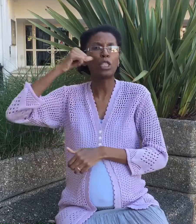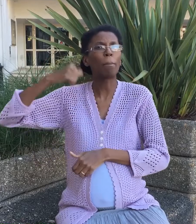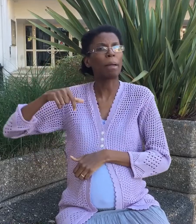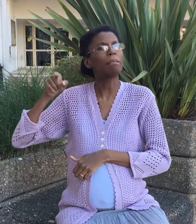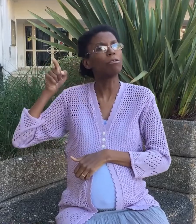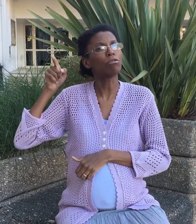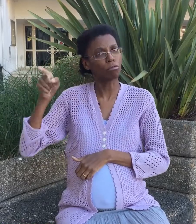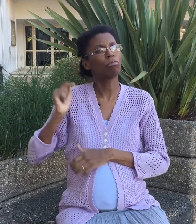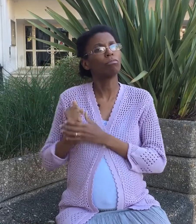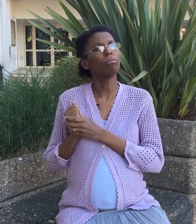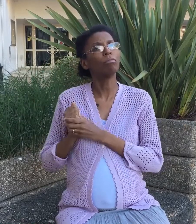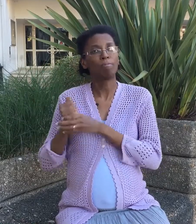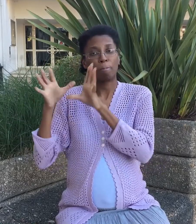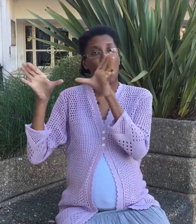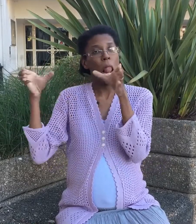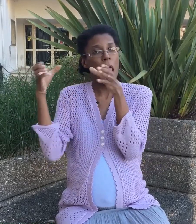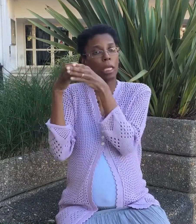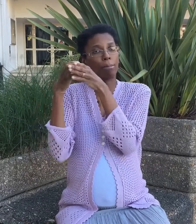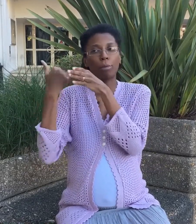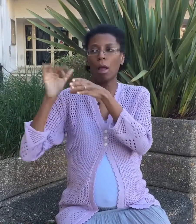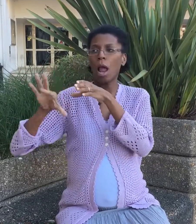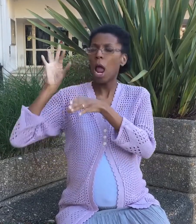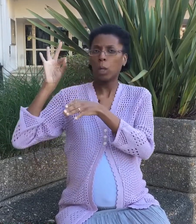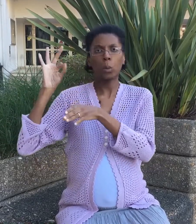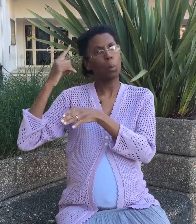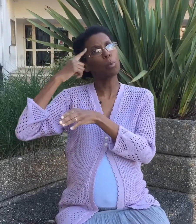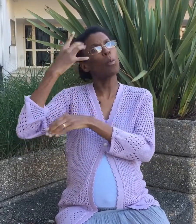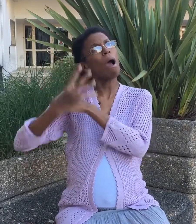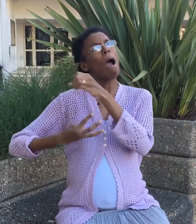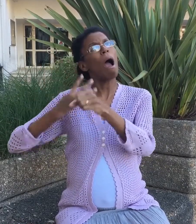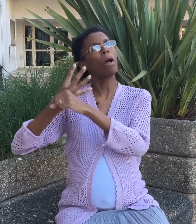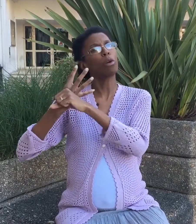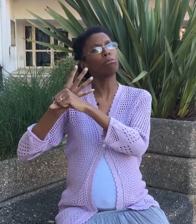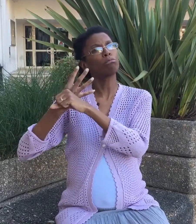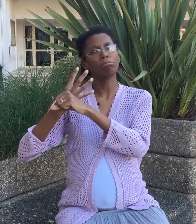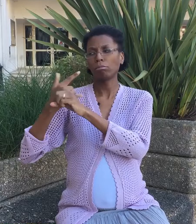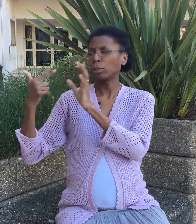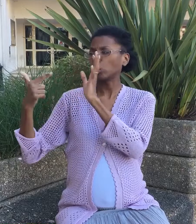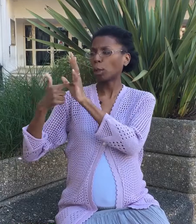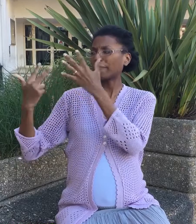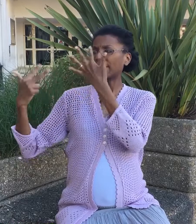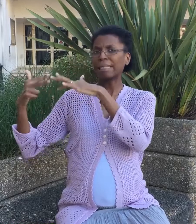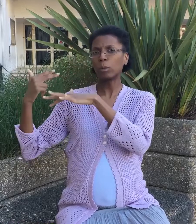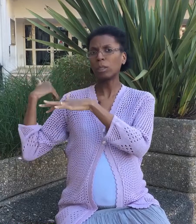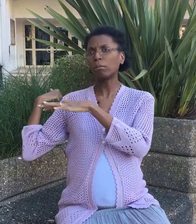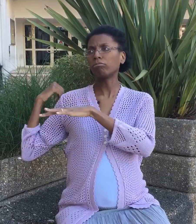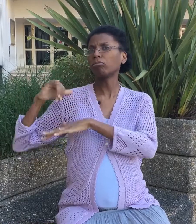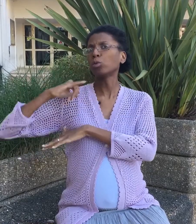Le mot d'ordre de l'Union pour la mandature